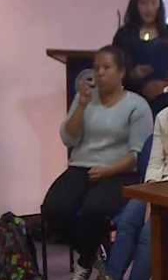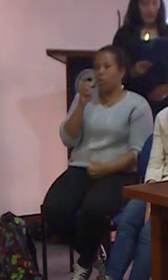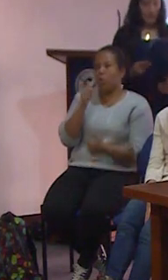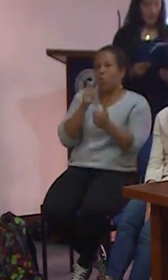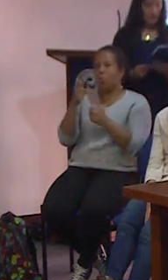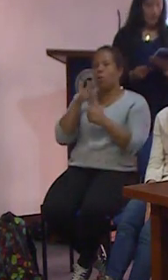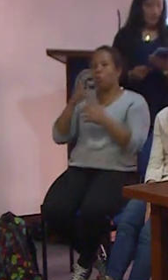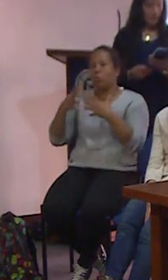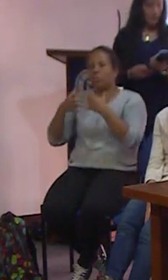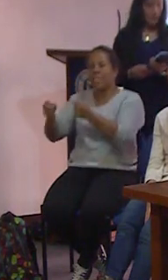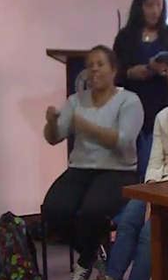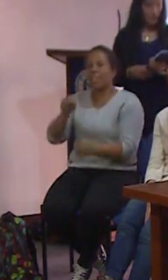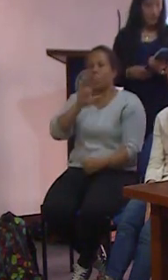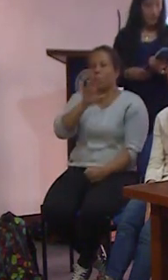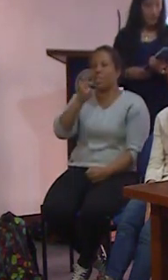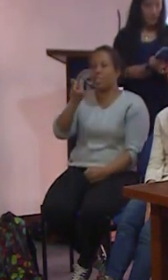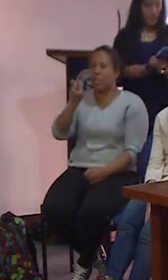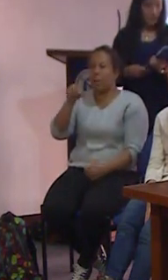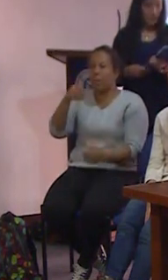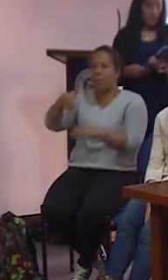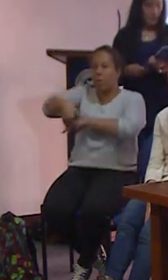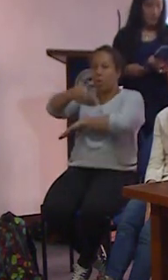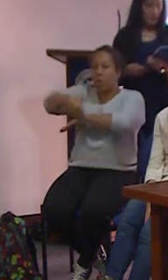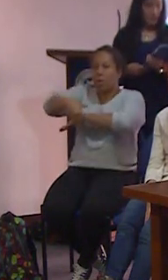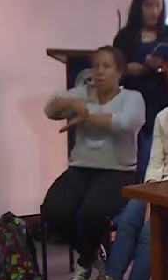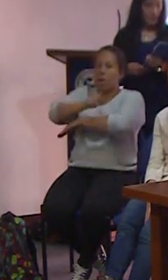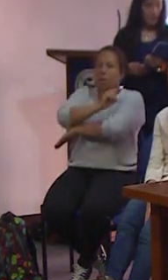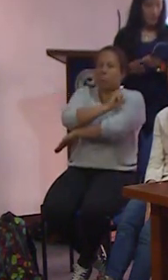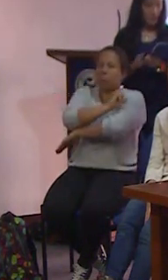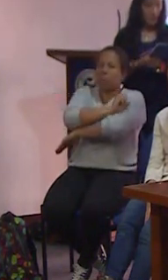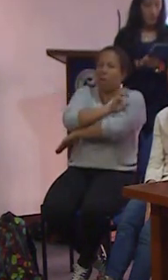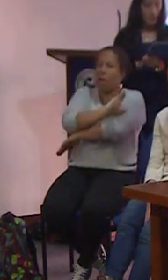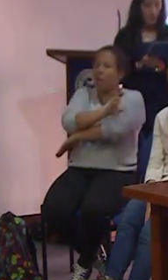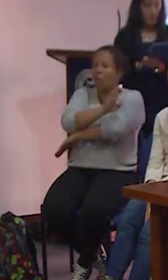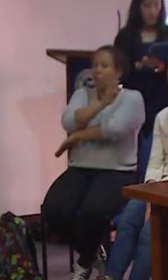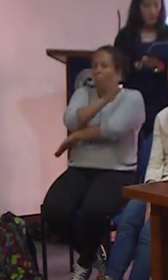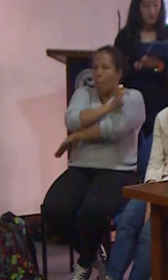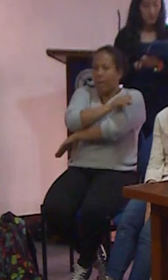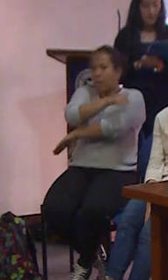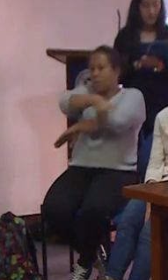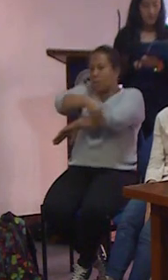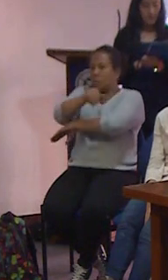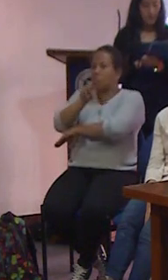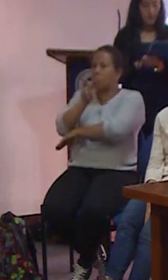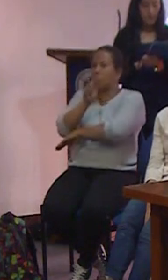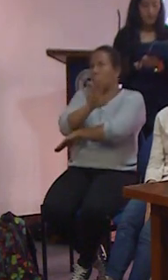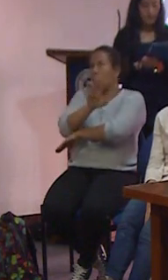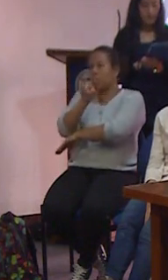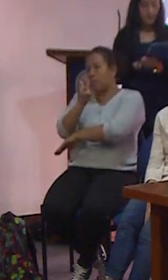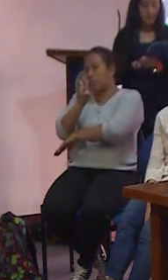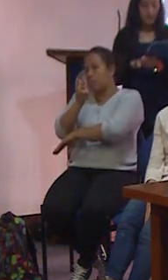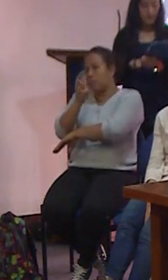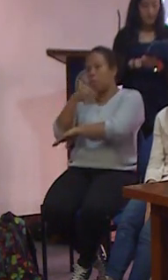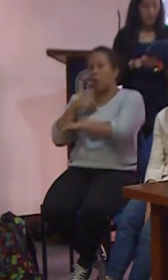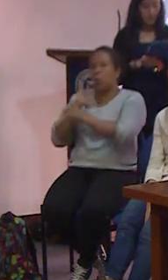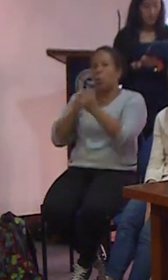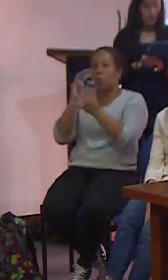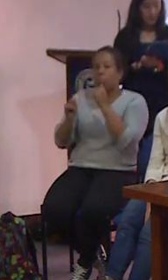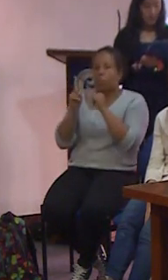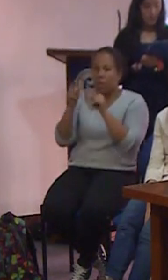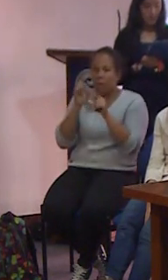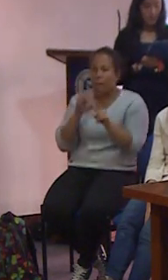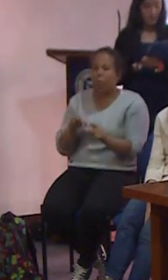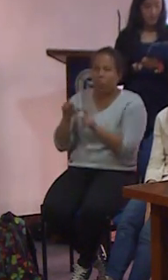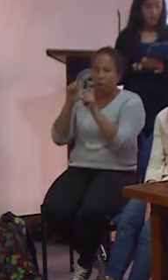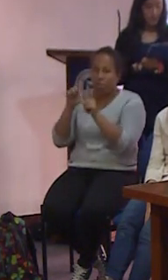calle 57, entonces carrera novena, número 5741, último piso. Todos y todas